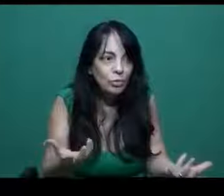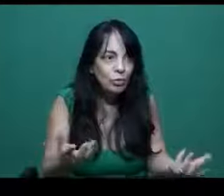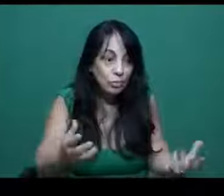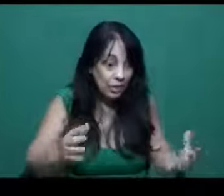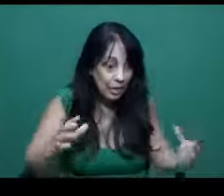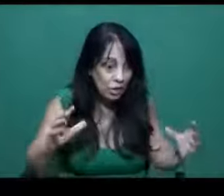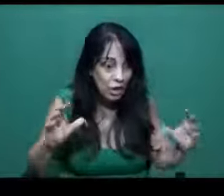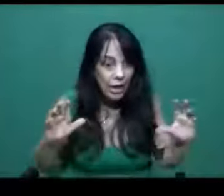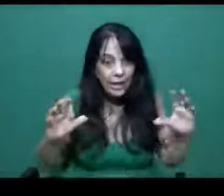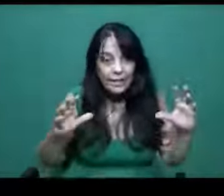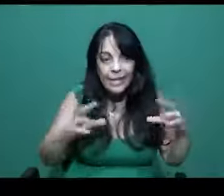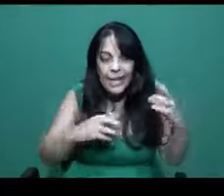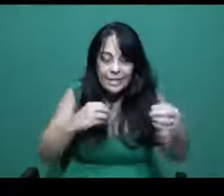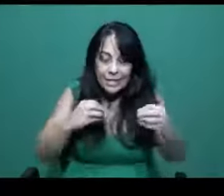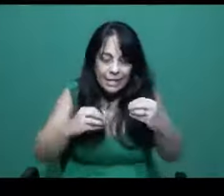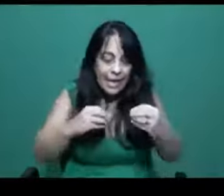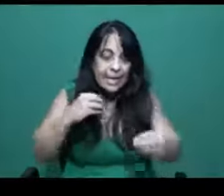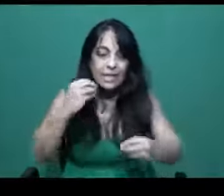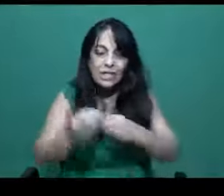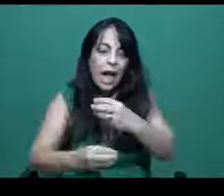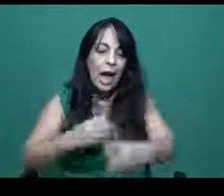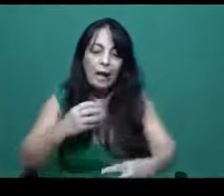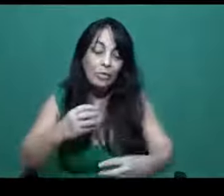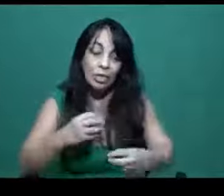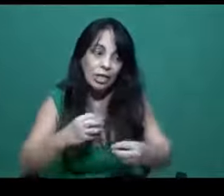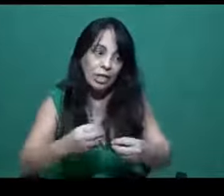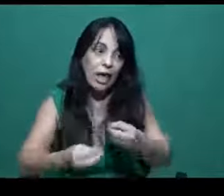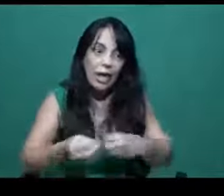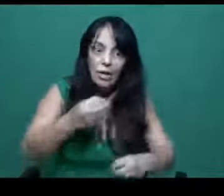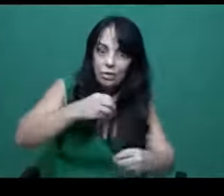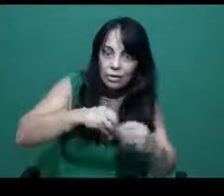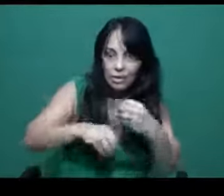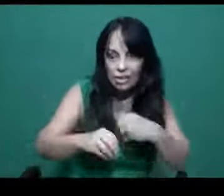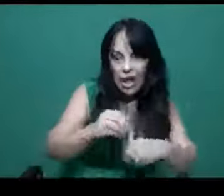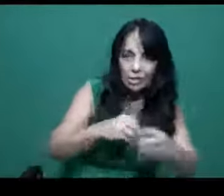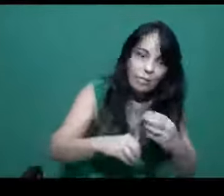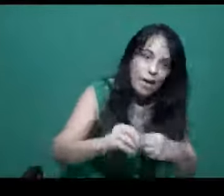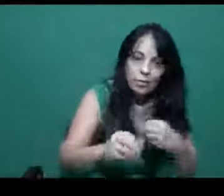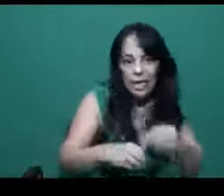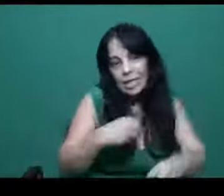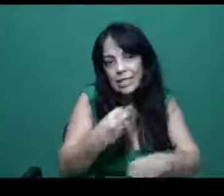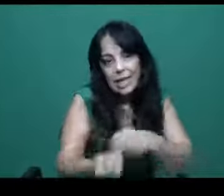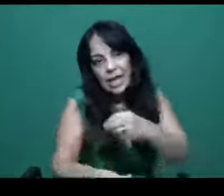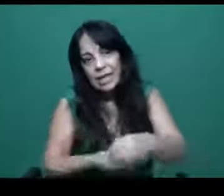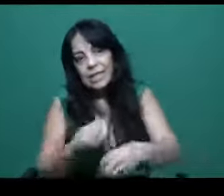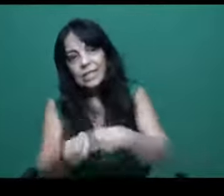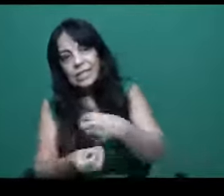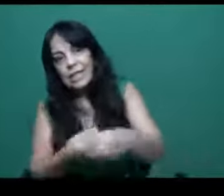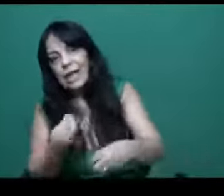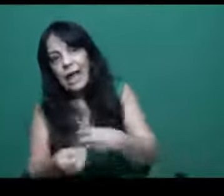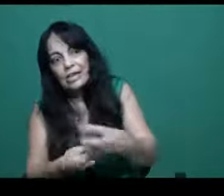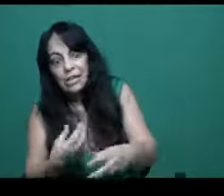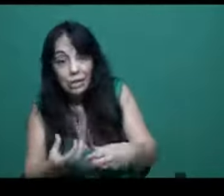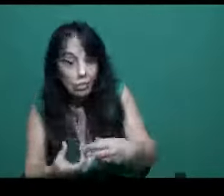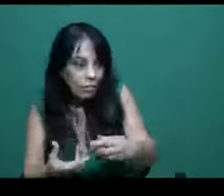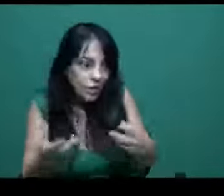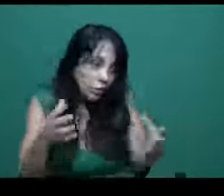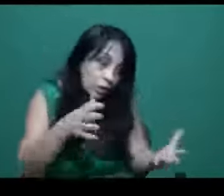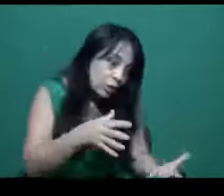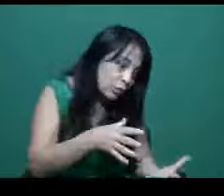muito, mas nesse diálogo de eu estar no meio deles e eles interagirem comigo, e